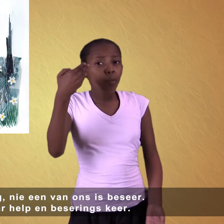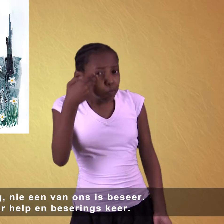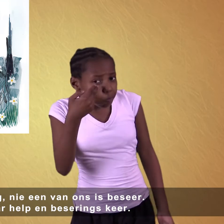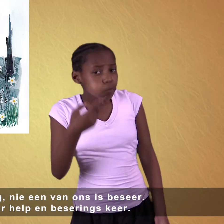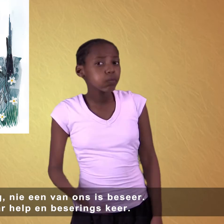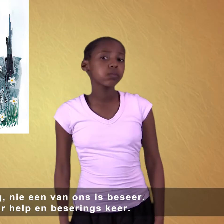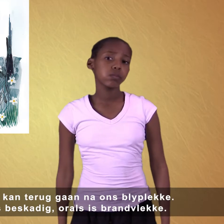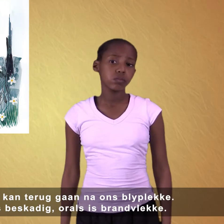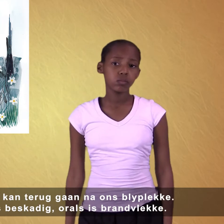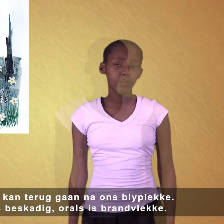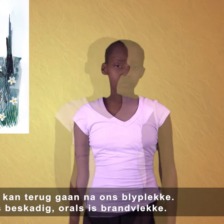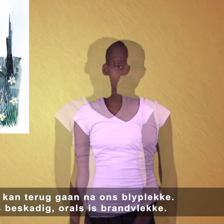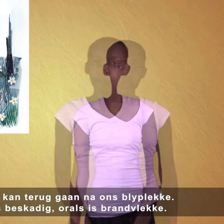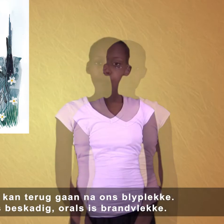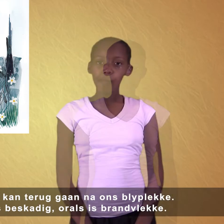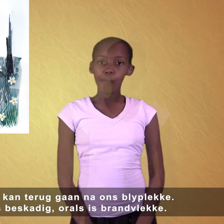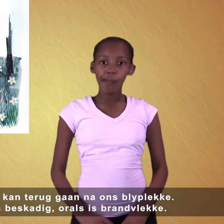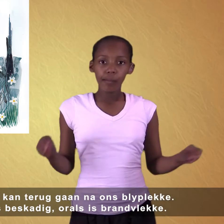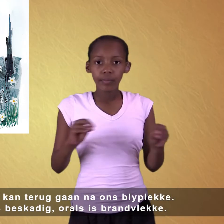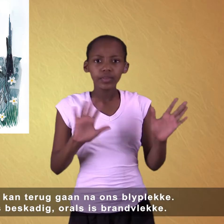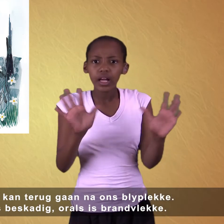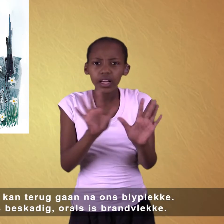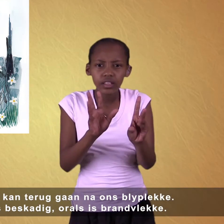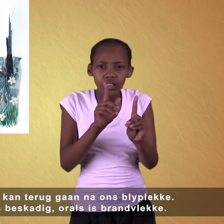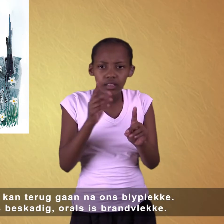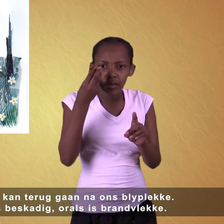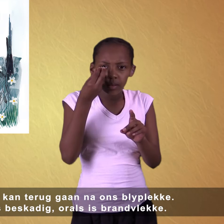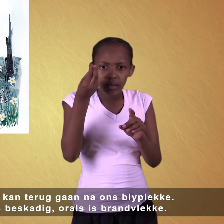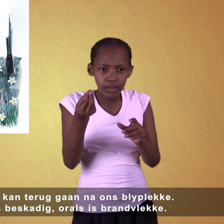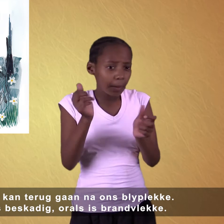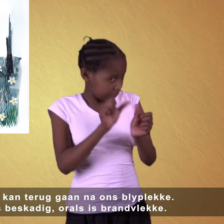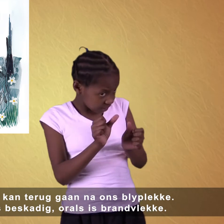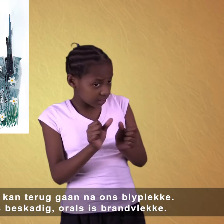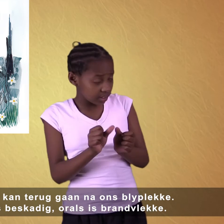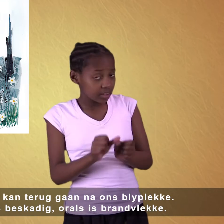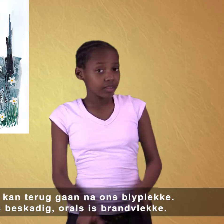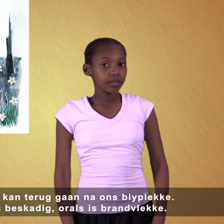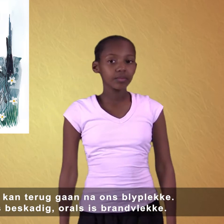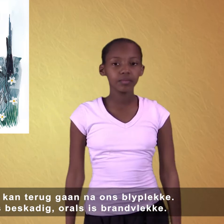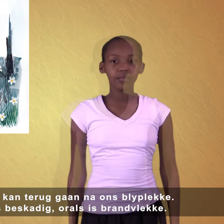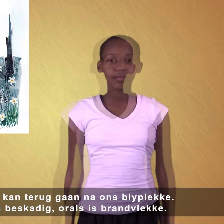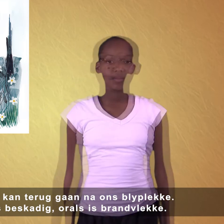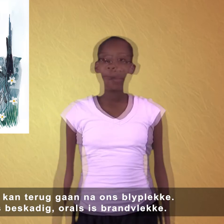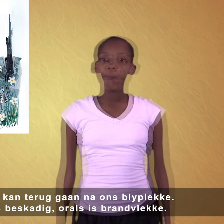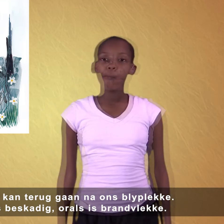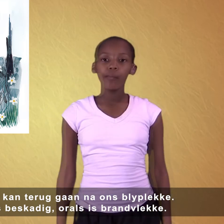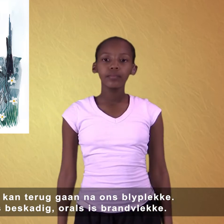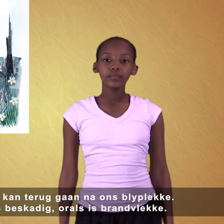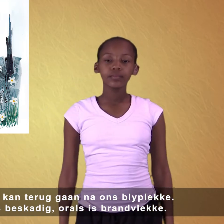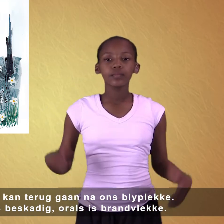keer. Ons huise is veilig, ons kan terug gaan na ons blyplekke. Ons mooi groenbos